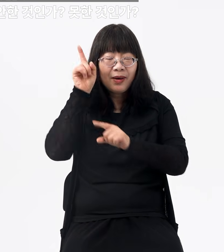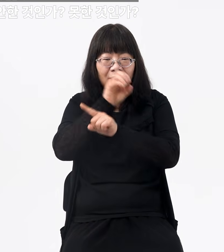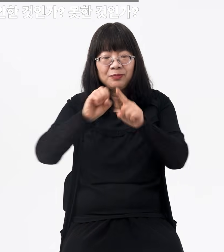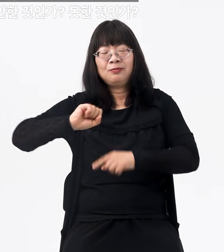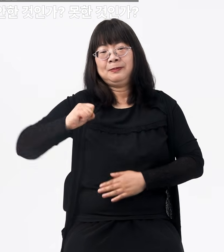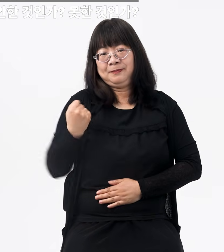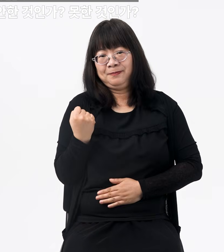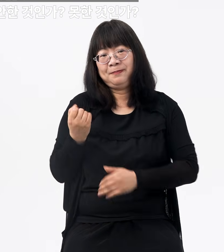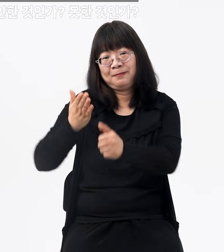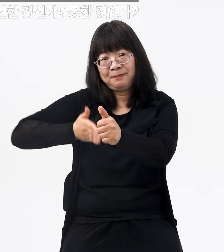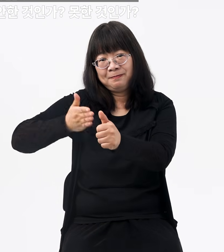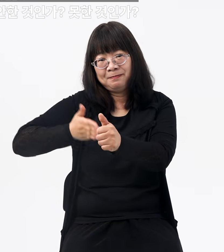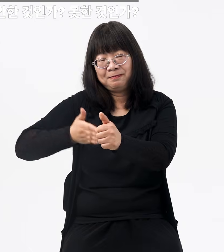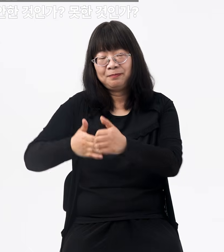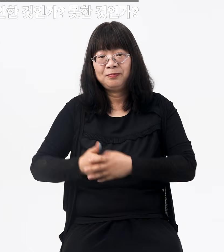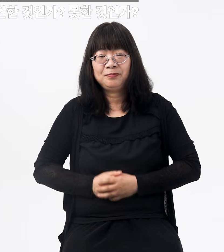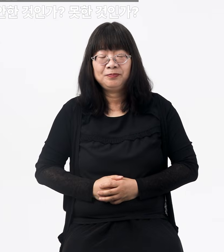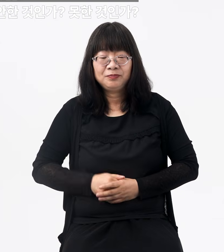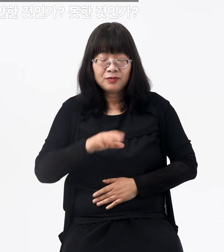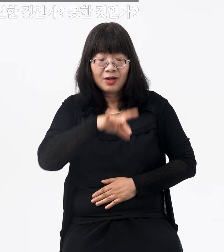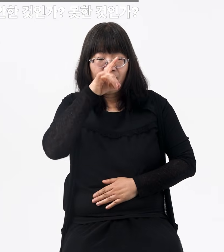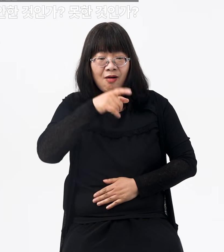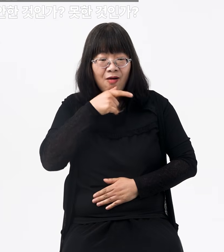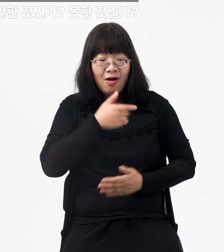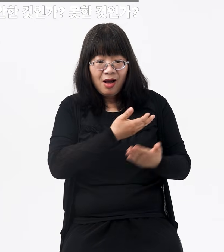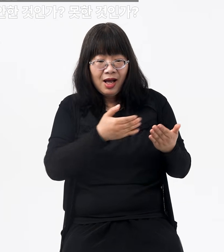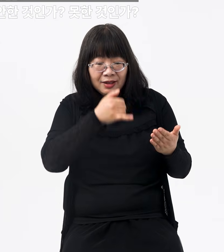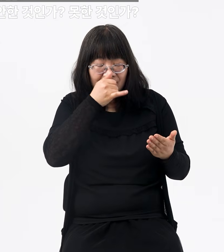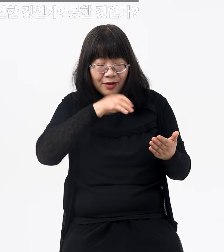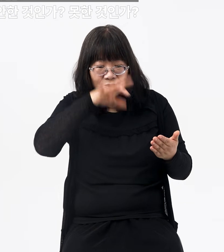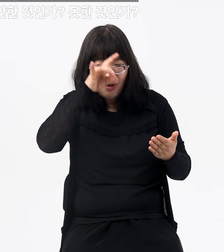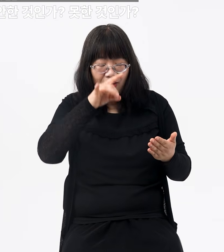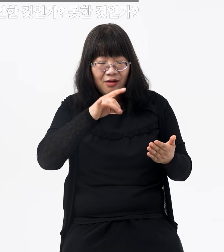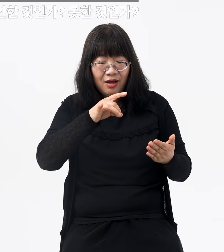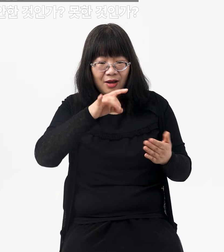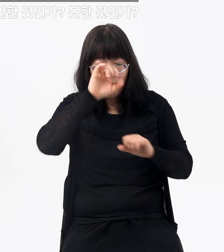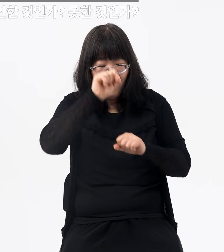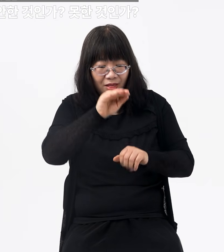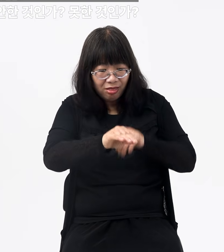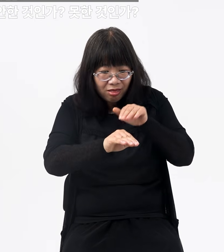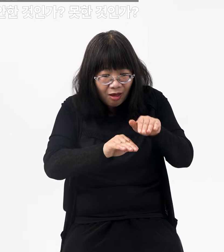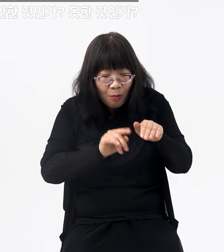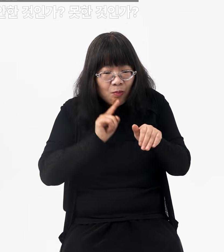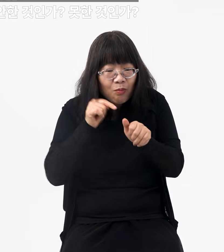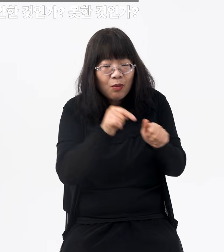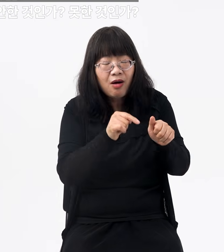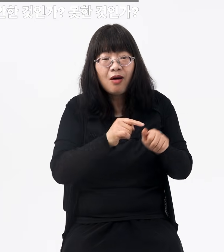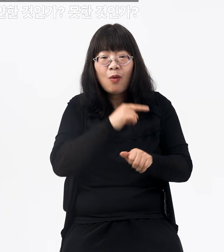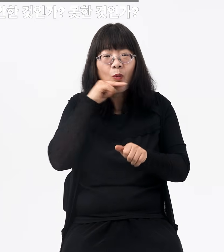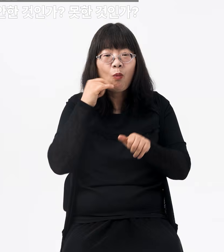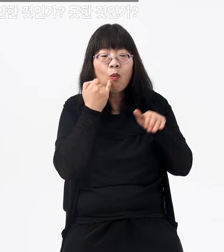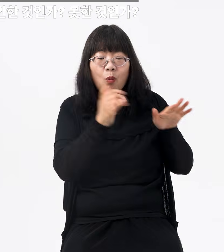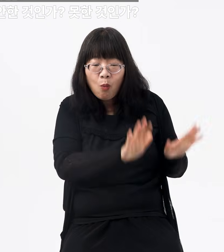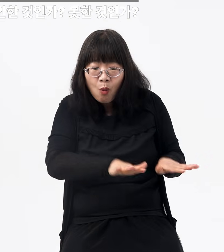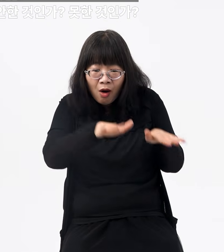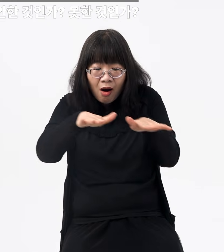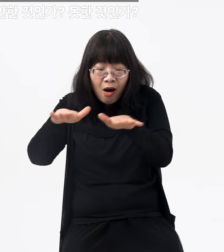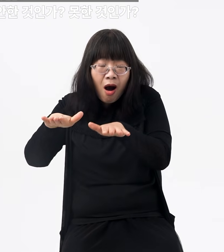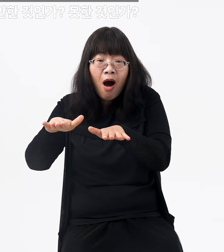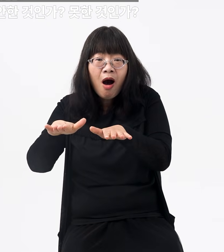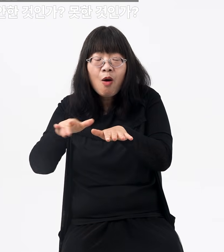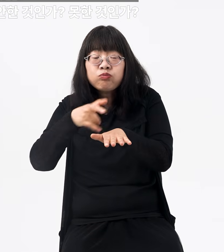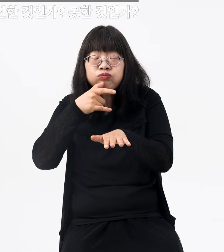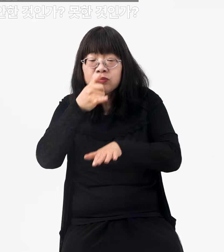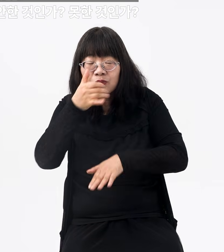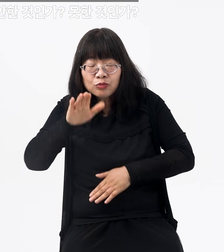처음엔 왜 강물이 있는데 거기에 발을 디디라 그래? 왜 홍해가 지금 멀쩡히